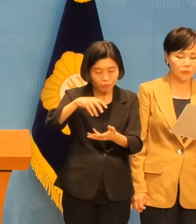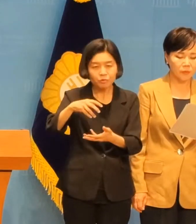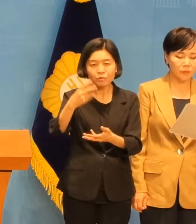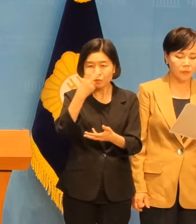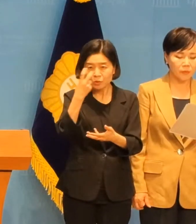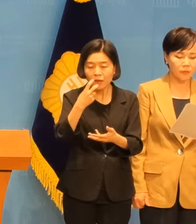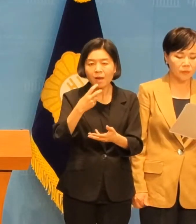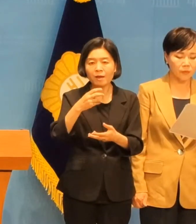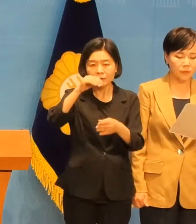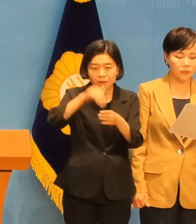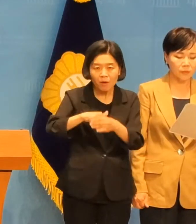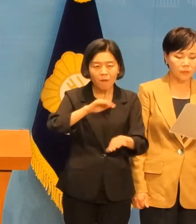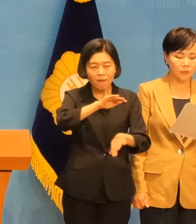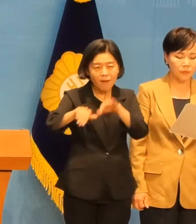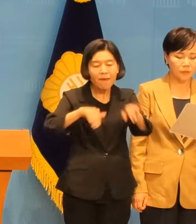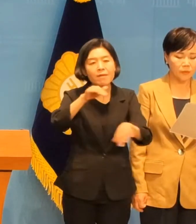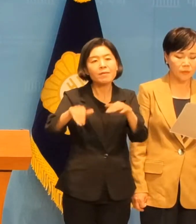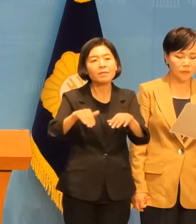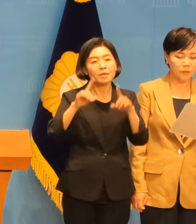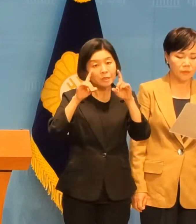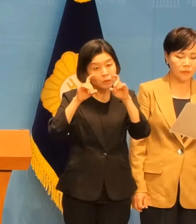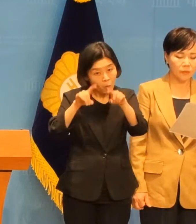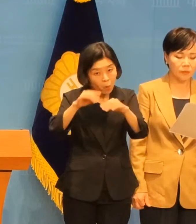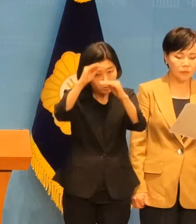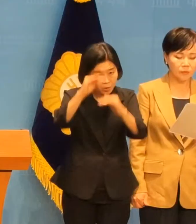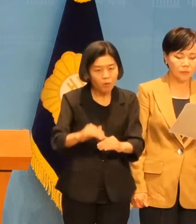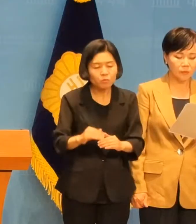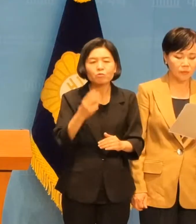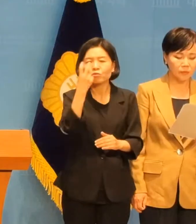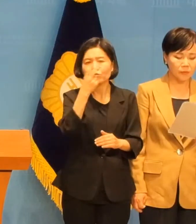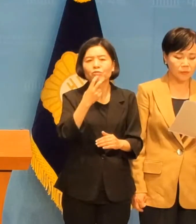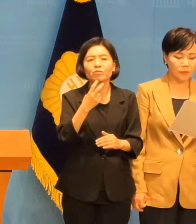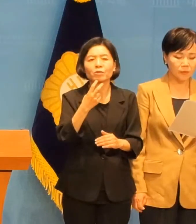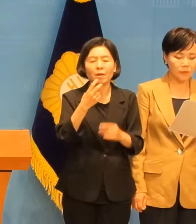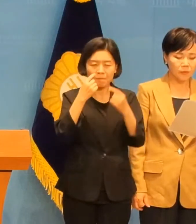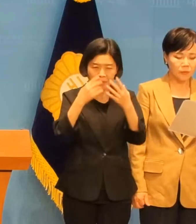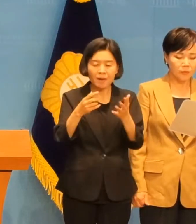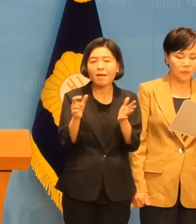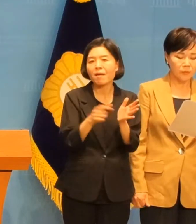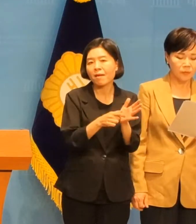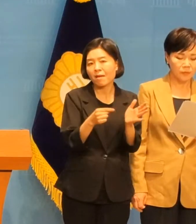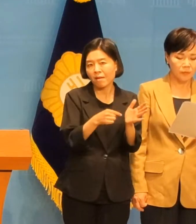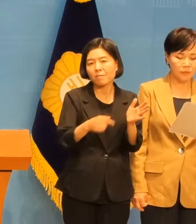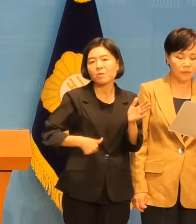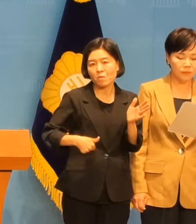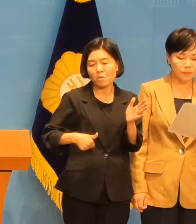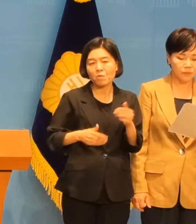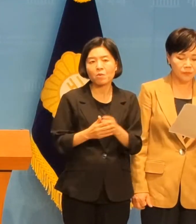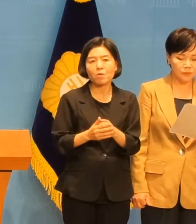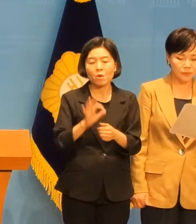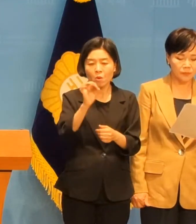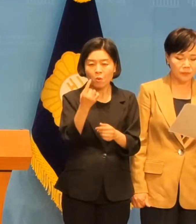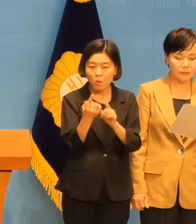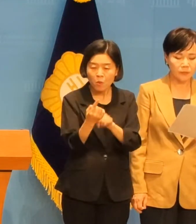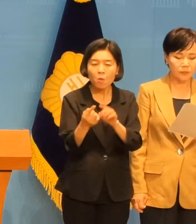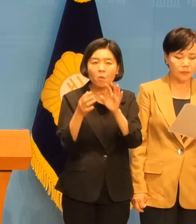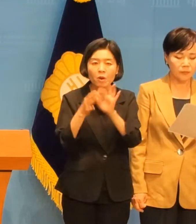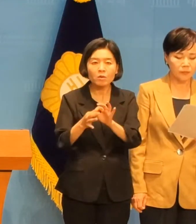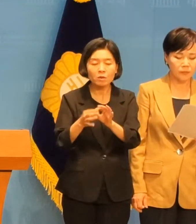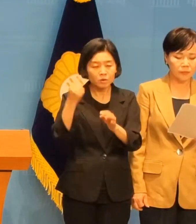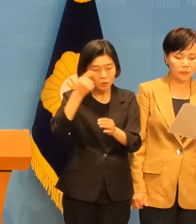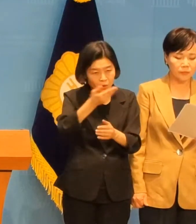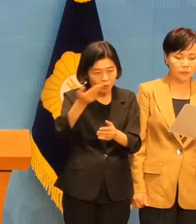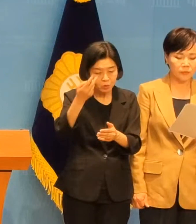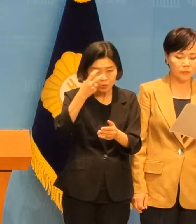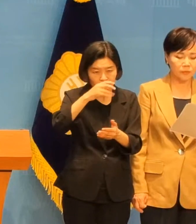개입이 있었다는 의혹 사건을 수사 대상으로 규정하고 있습니다. 오세훈 시장의 불법적 여론조사 및 비용 대납